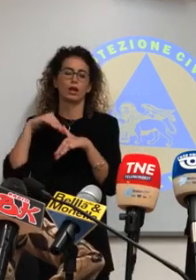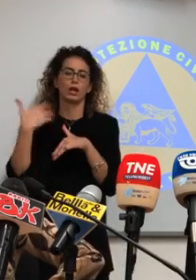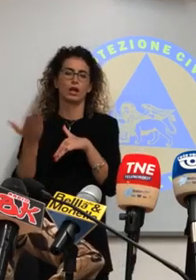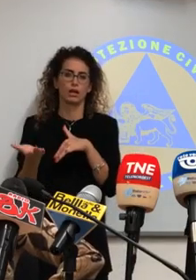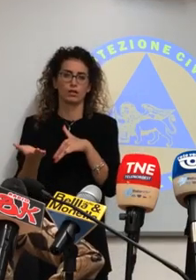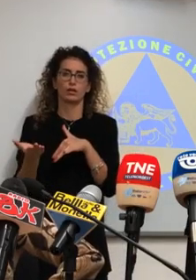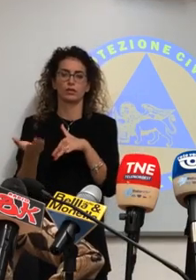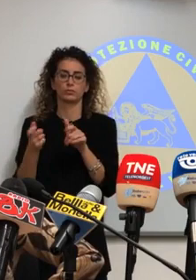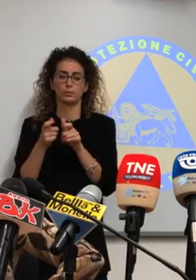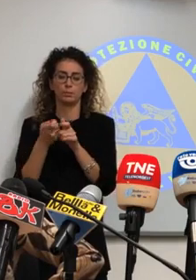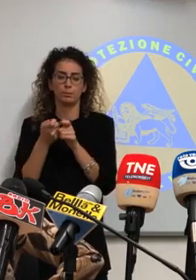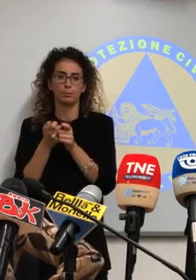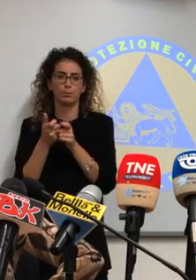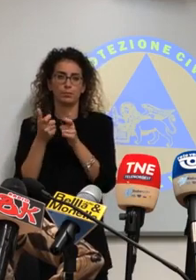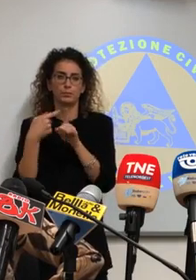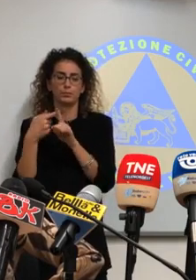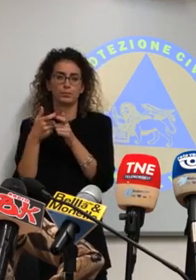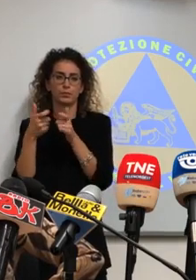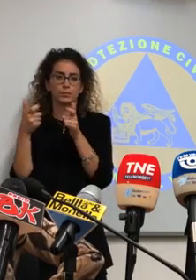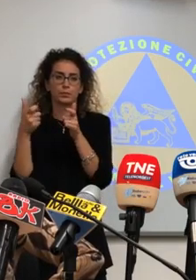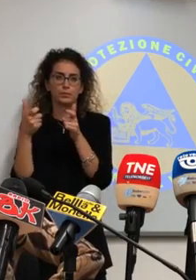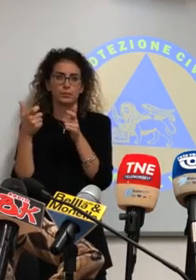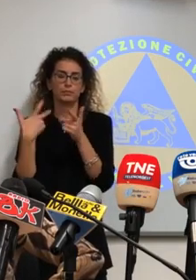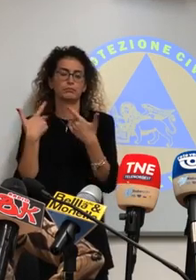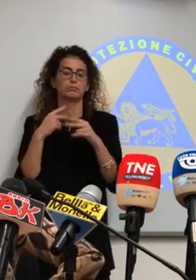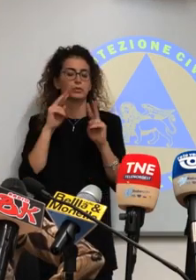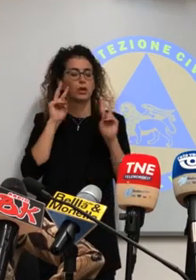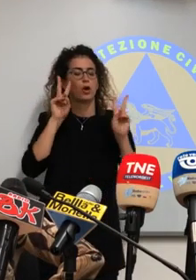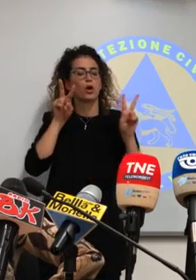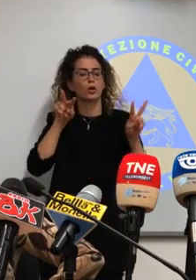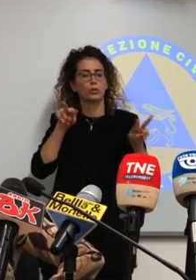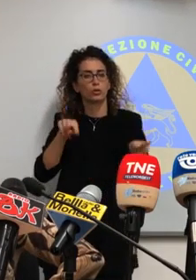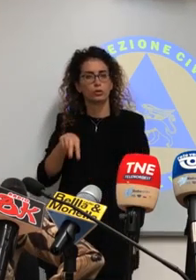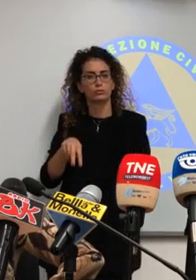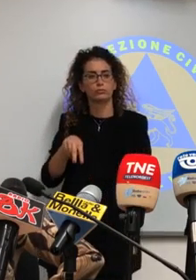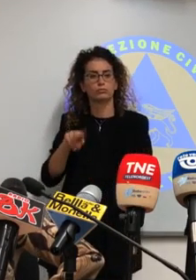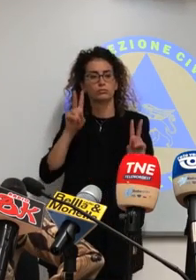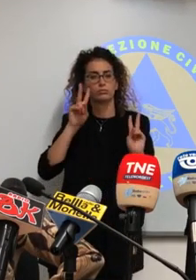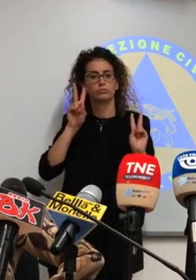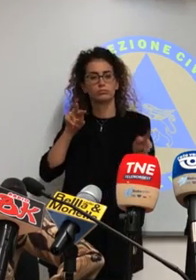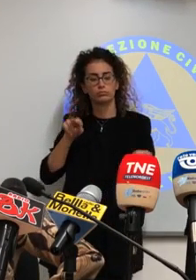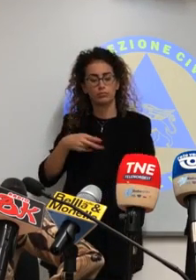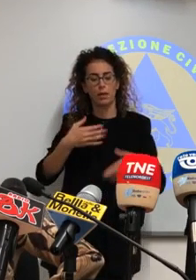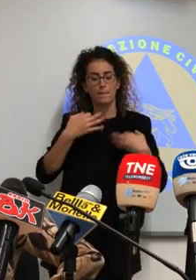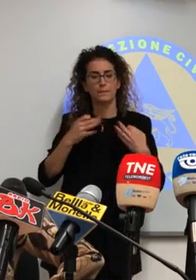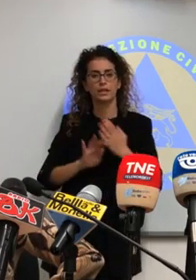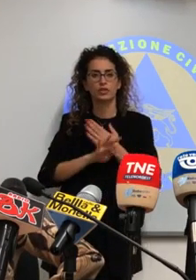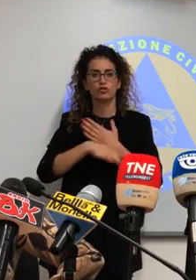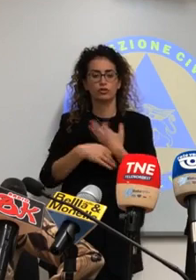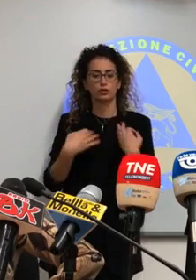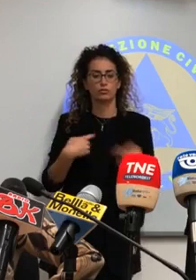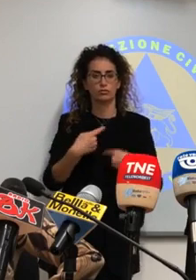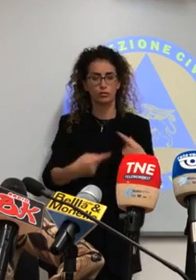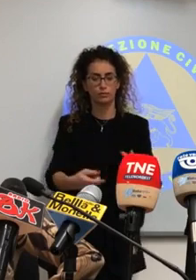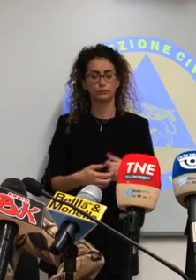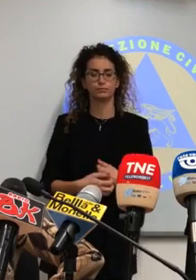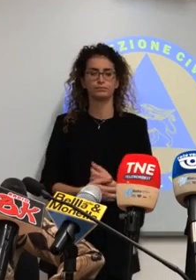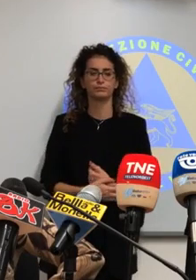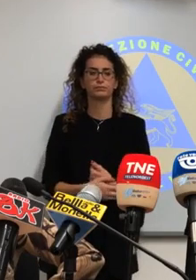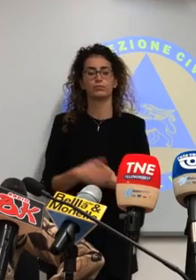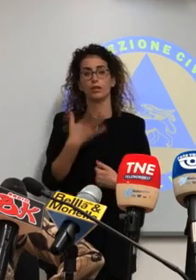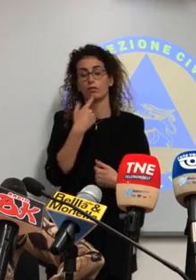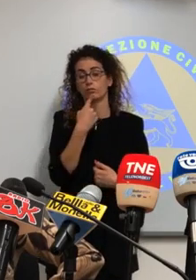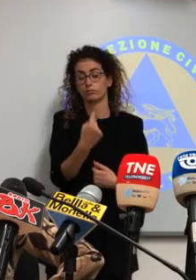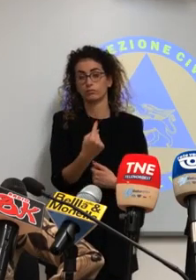di tutti i giorni, quindi il nostro è un monitoraggio abbastanza, insomma, puntuale e continuo. Poi vorrei dire